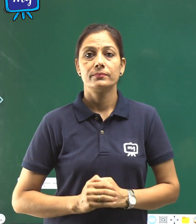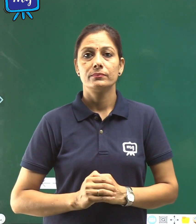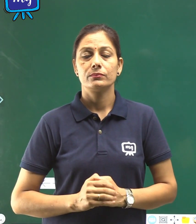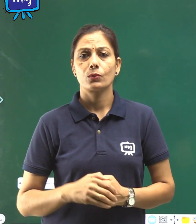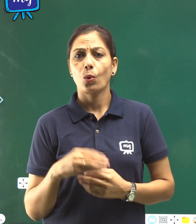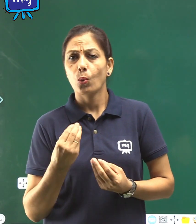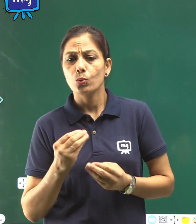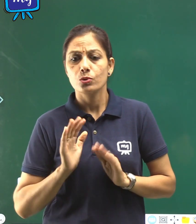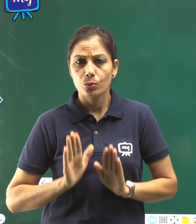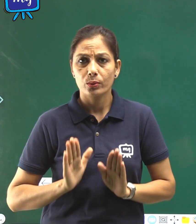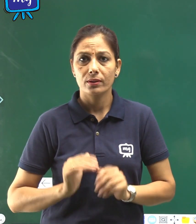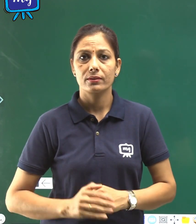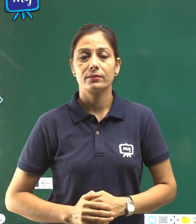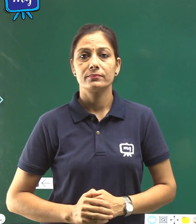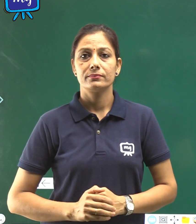कुछ रुककर